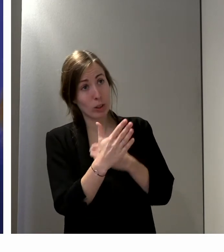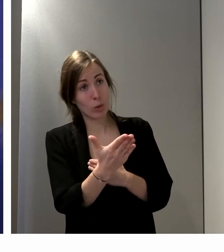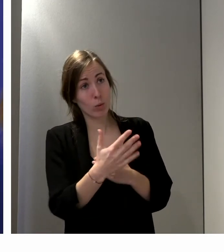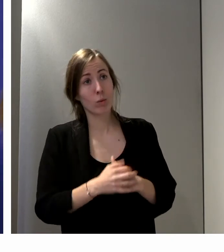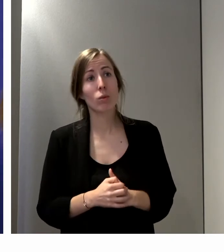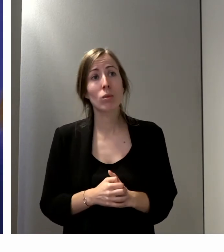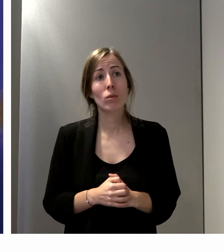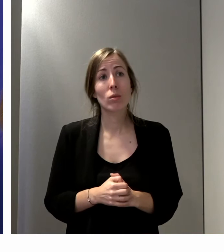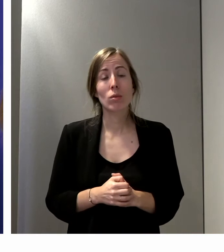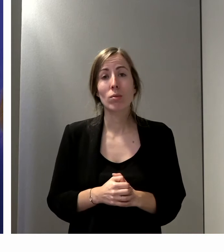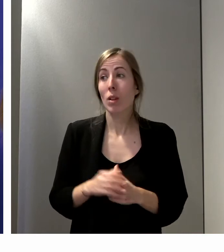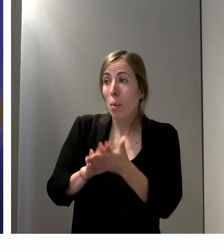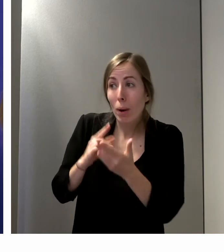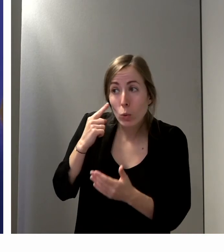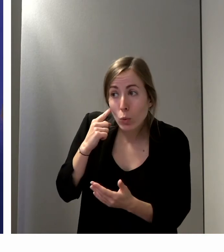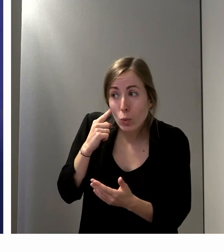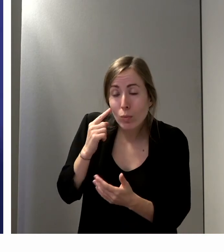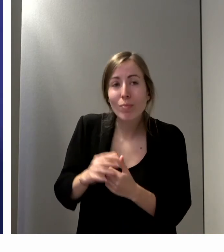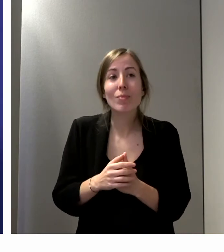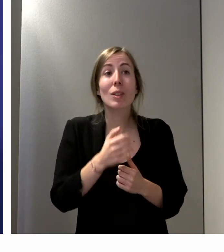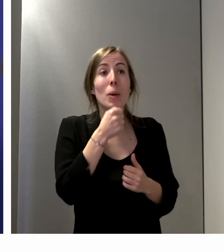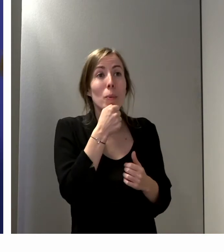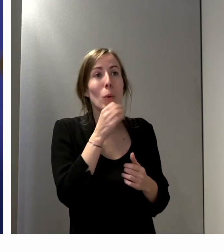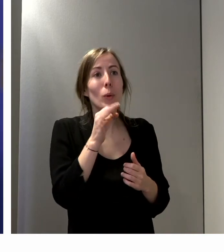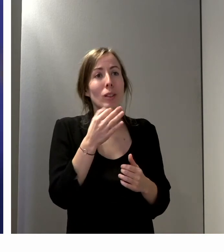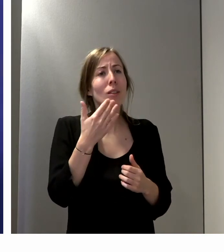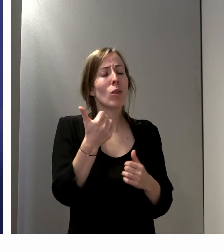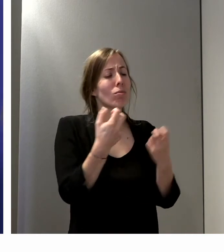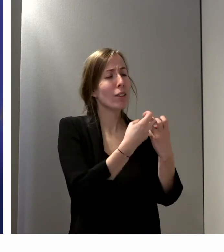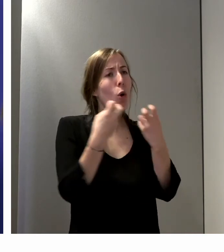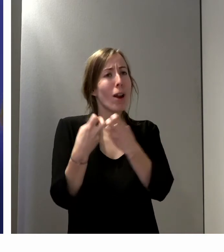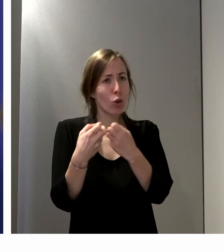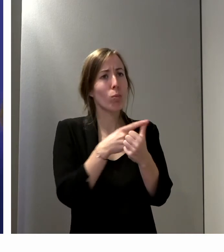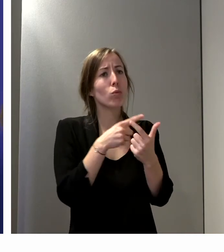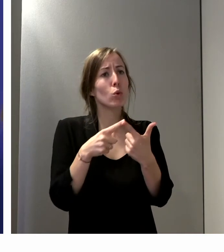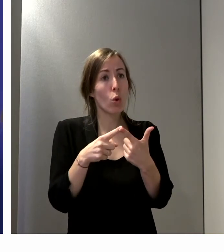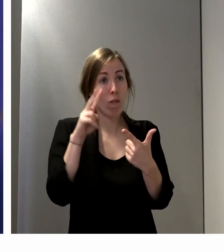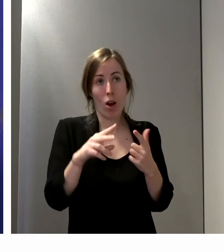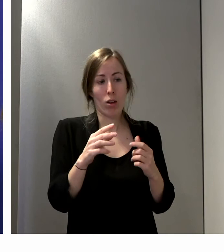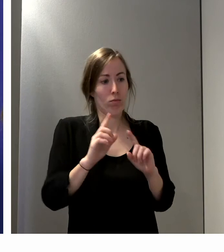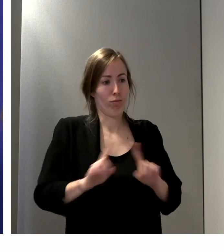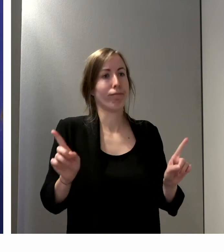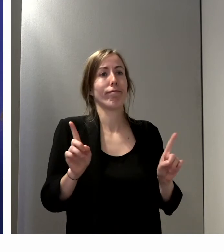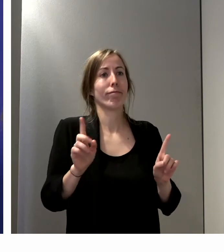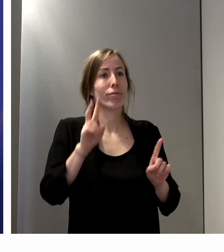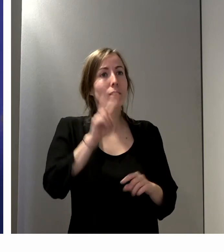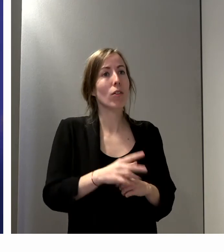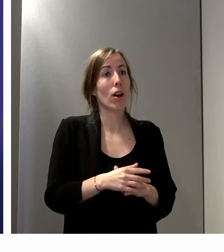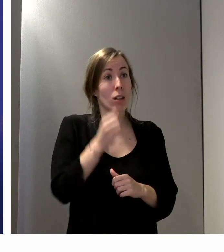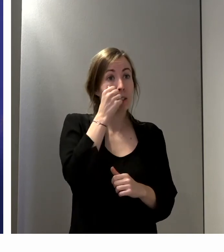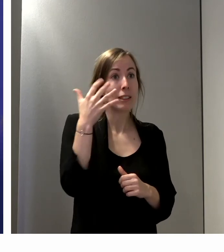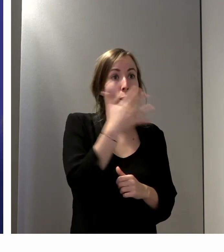particulières ? Pardon, je ne vous ai pas bien entendu. Voilà, parce que bon, vous citez deux exemples qui sont très, très éloignés l'un de l'autre. C'est vrai que